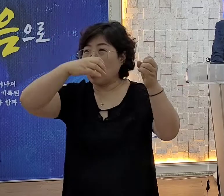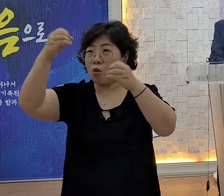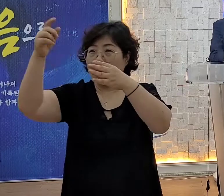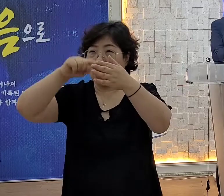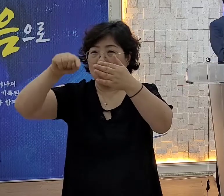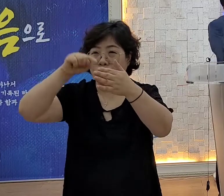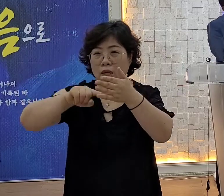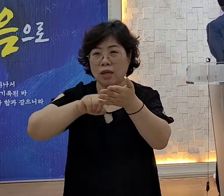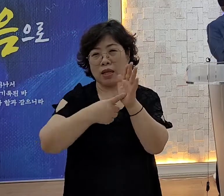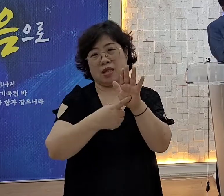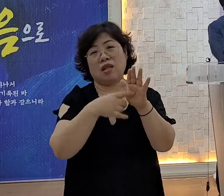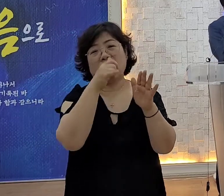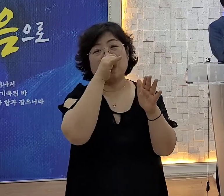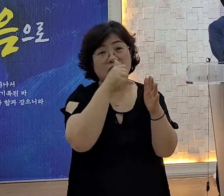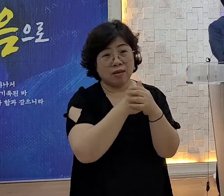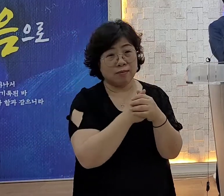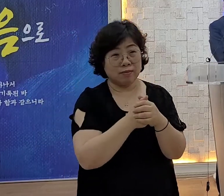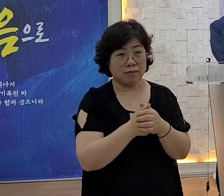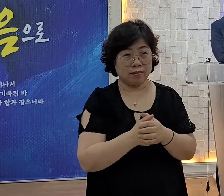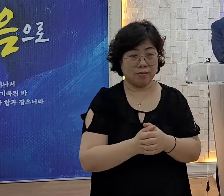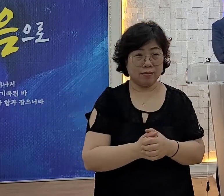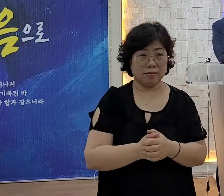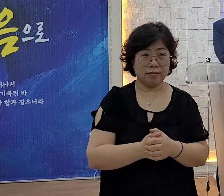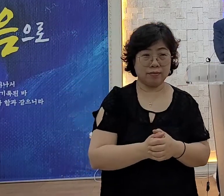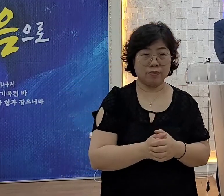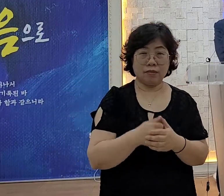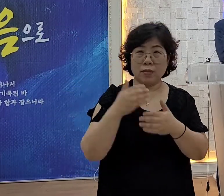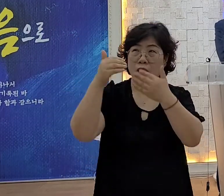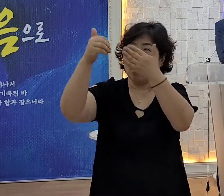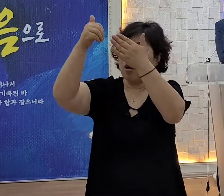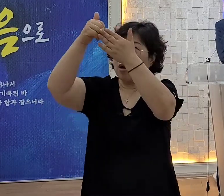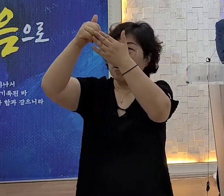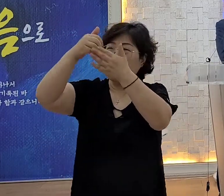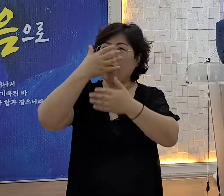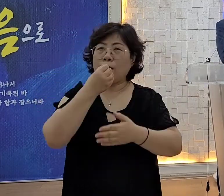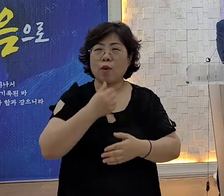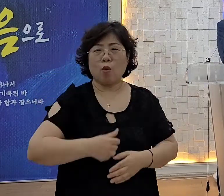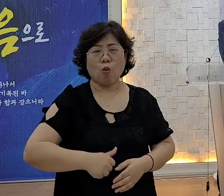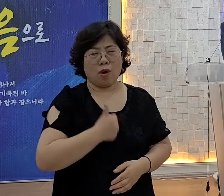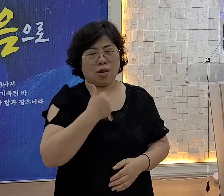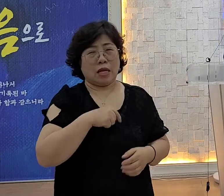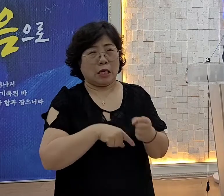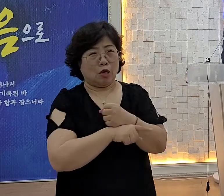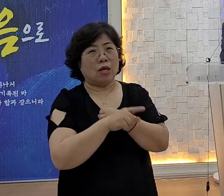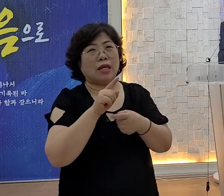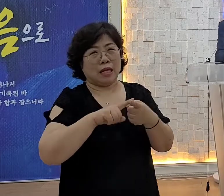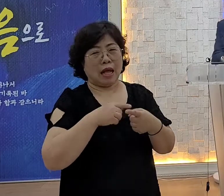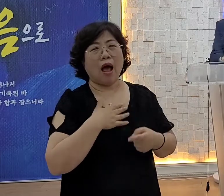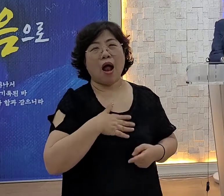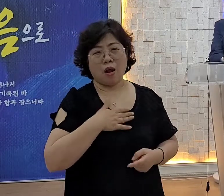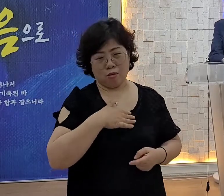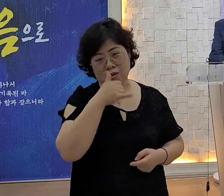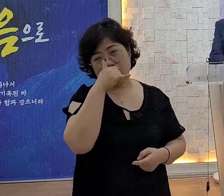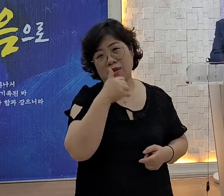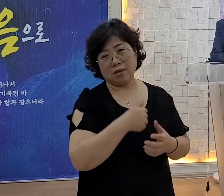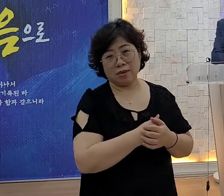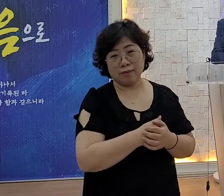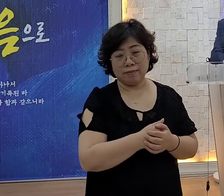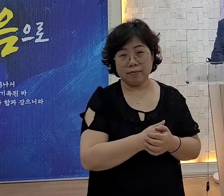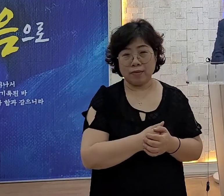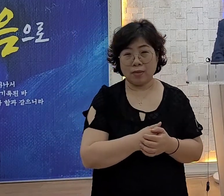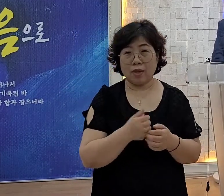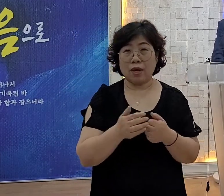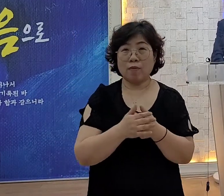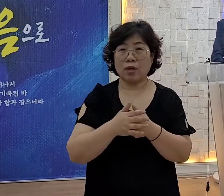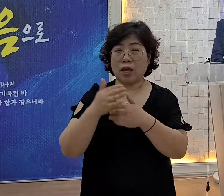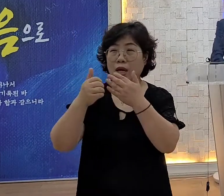하나님은 이 아브라함이 지금 왜 갑자기 화를 내는지를 그 마음을 다 알고 계십니다. 그래서 하나님께서 이렇게 그